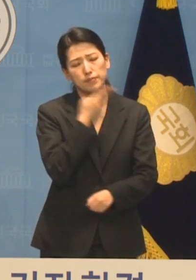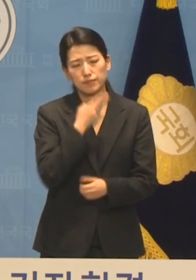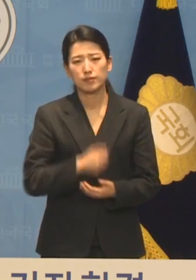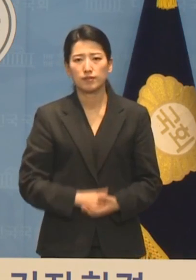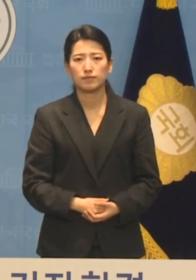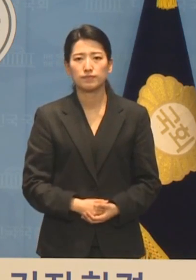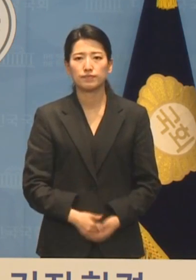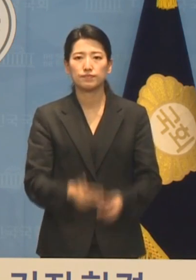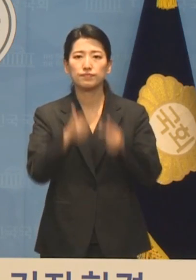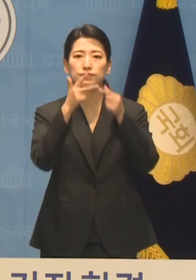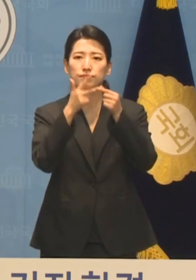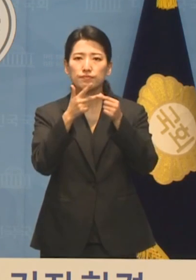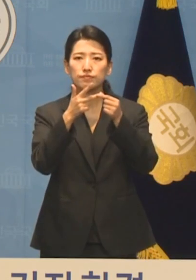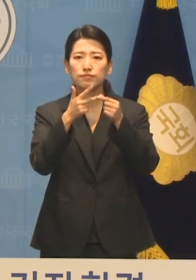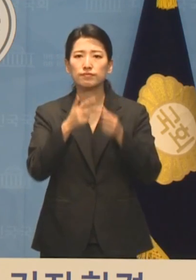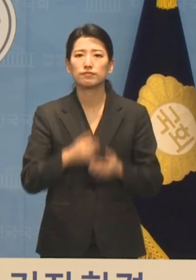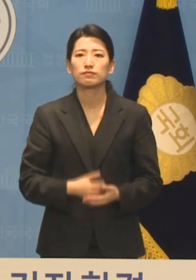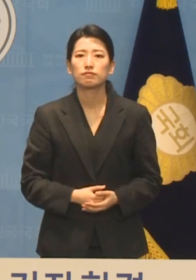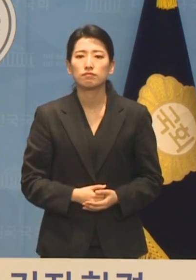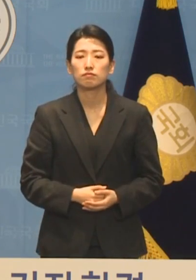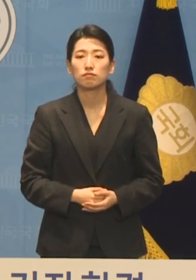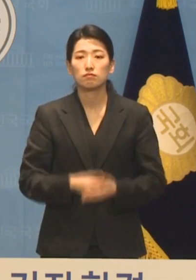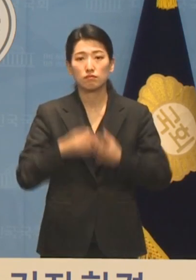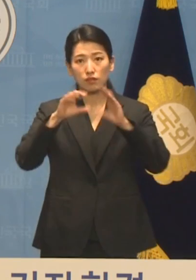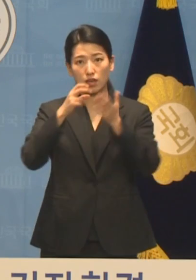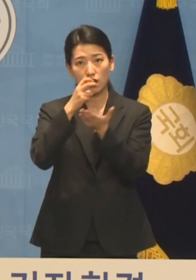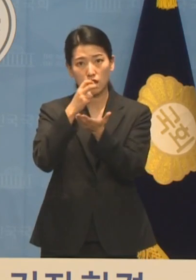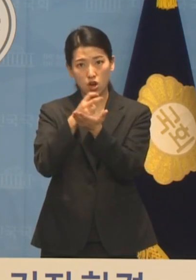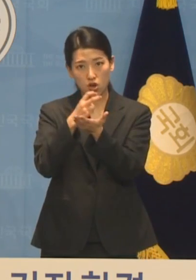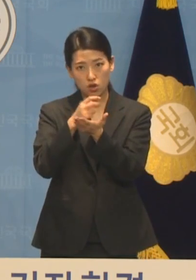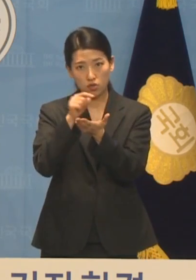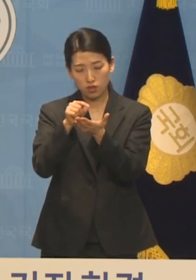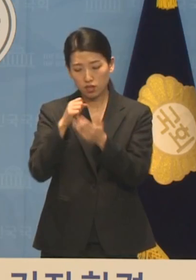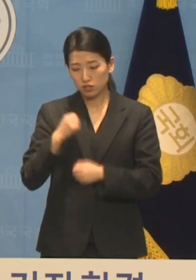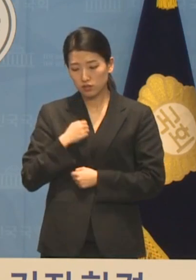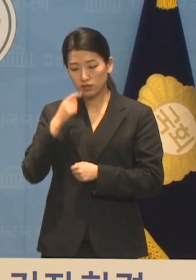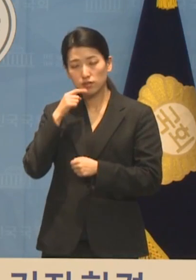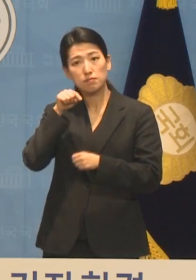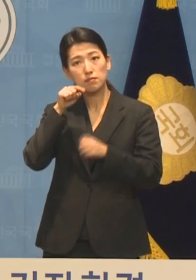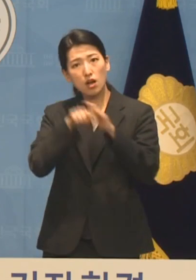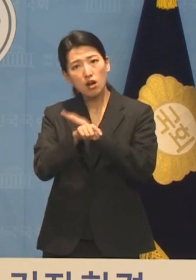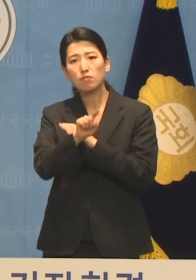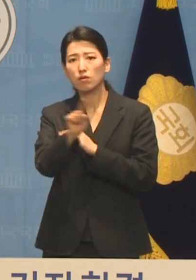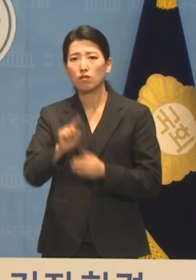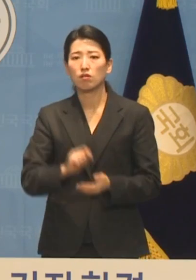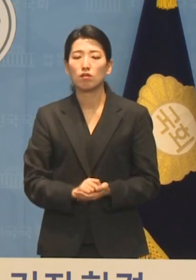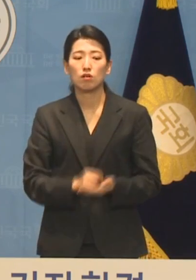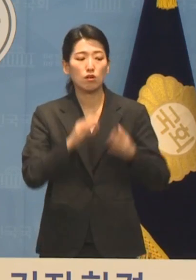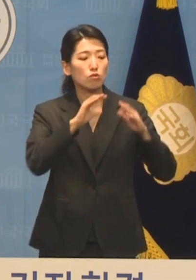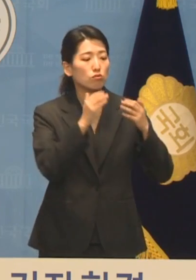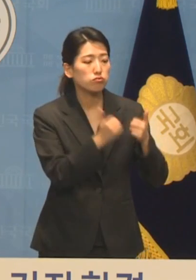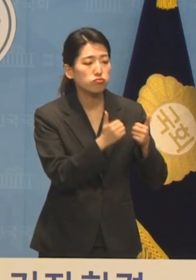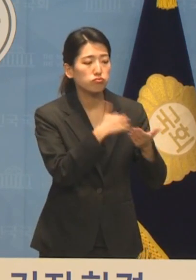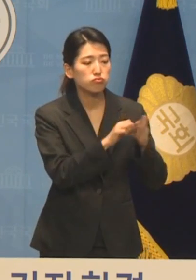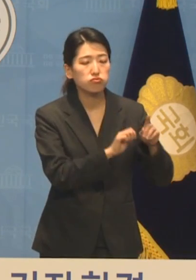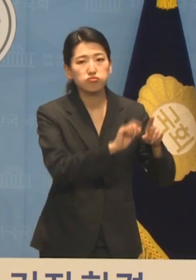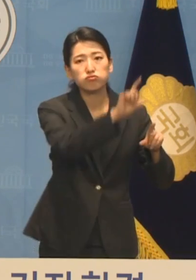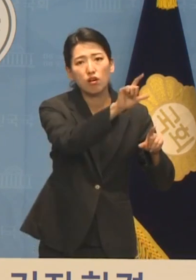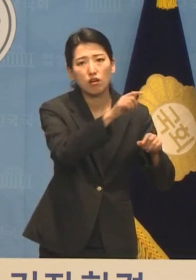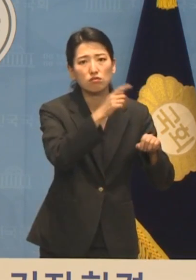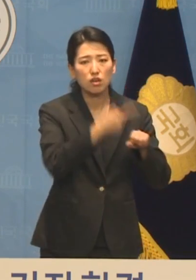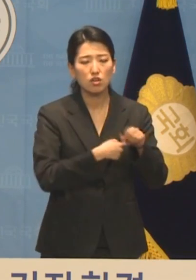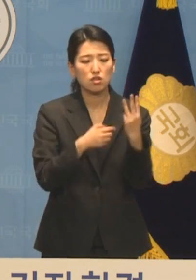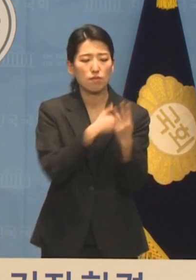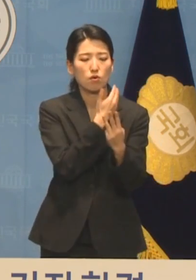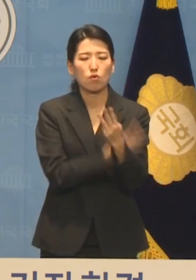7. 계엄은 당면한 국가 위기에 대응한 정당 방위입니다. 국회 다수당에 의한 삼권 분립 훼손과